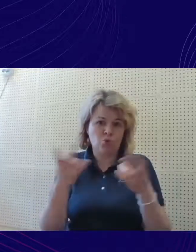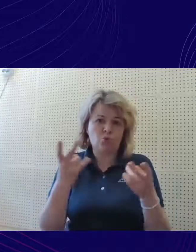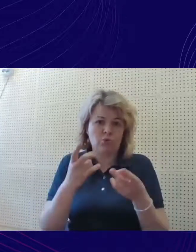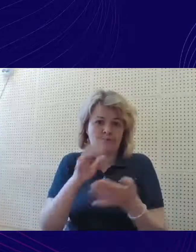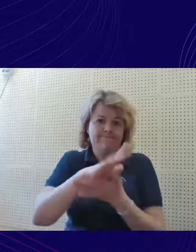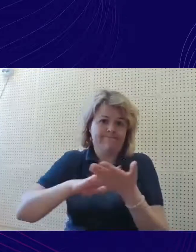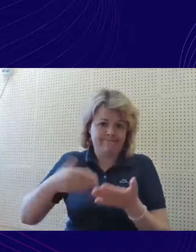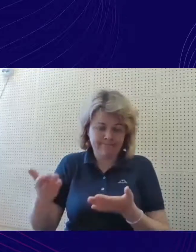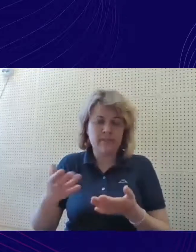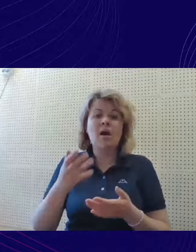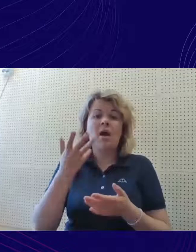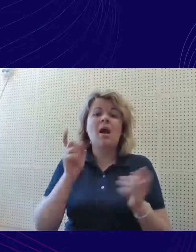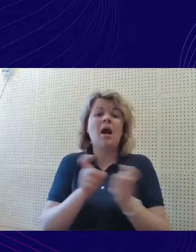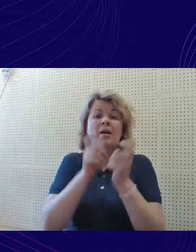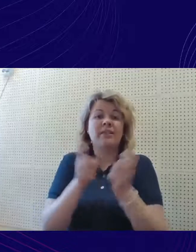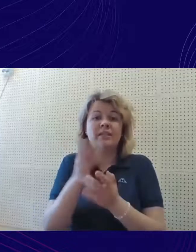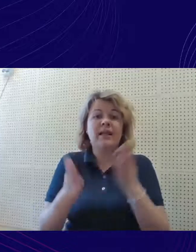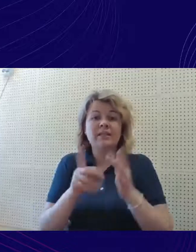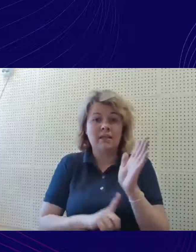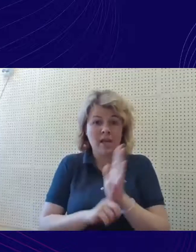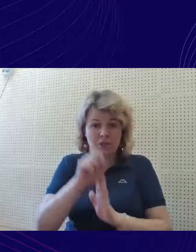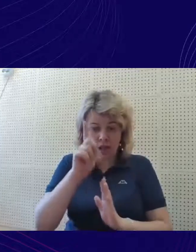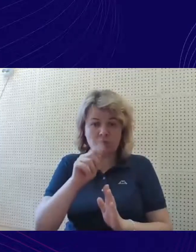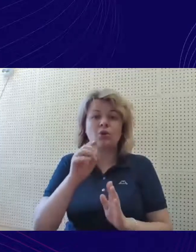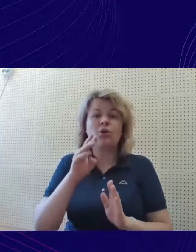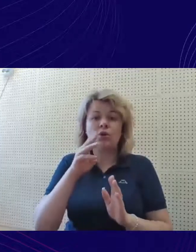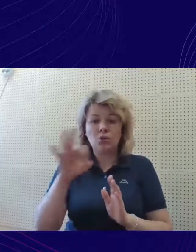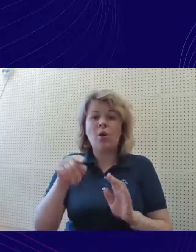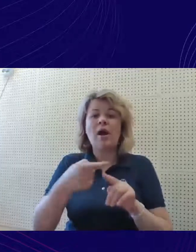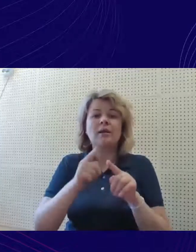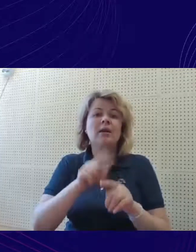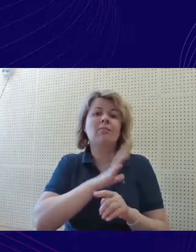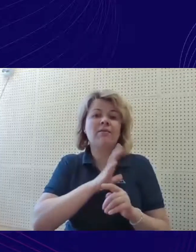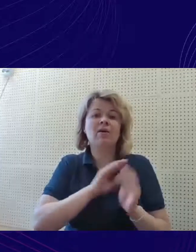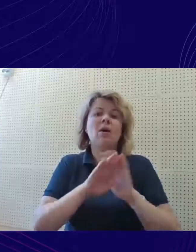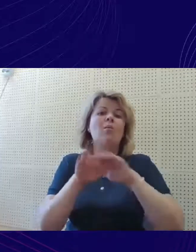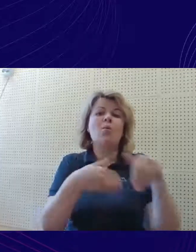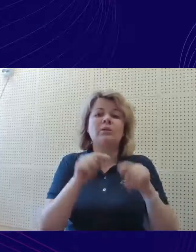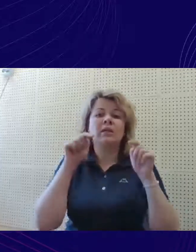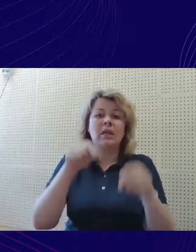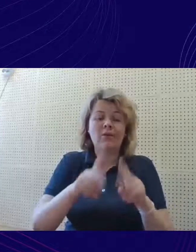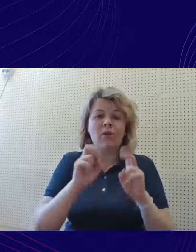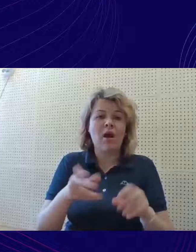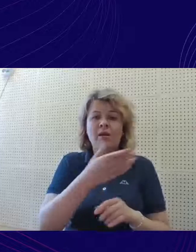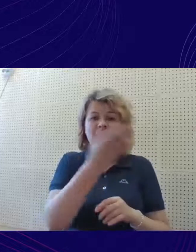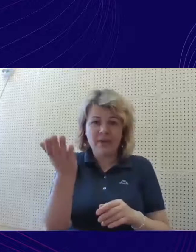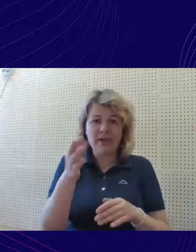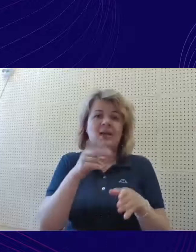начинаются, то уже постфактум, после того, как акт творчества, что называется, совершен. А